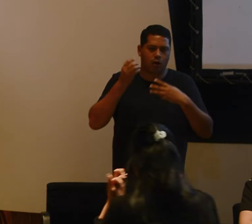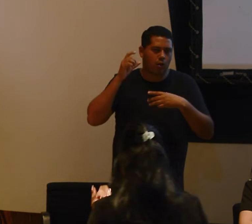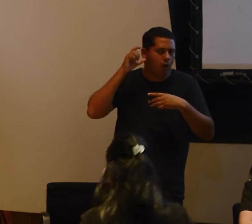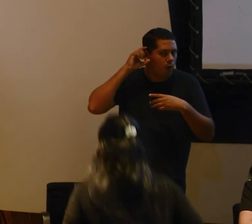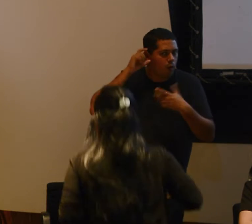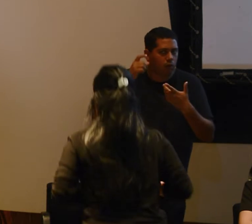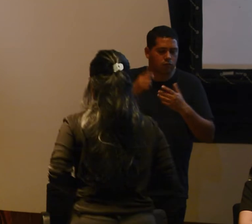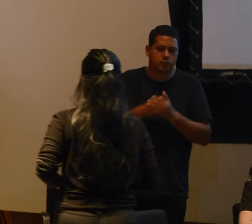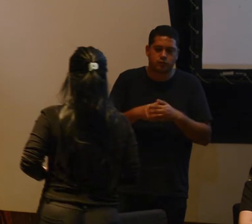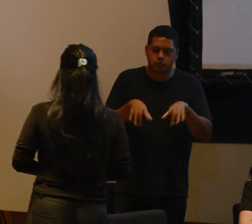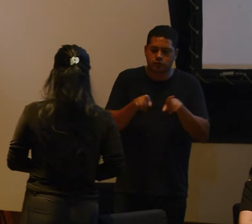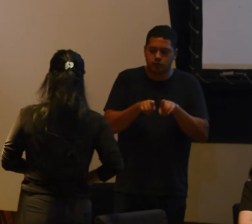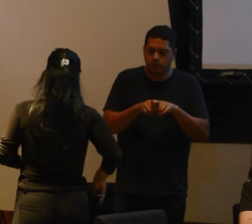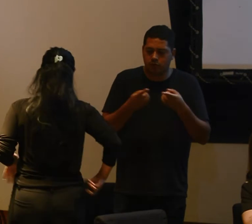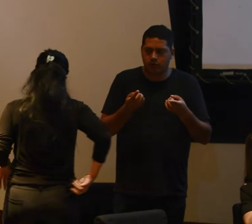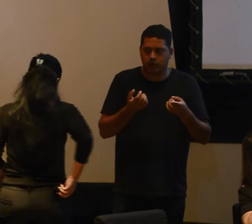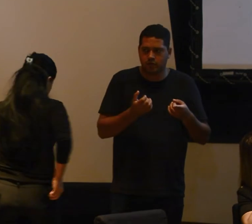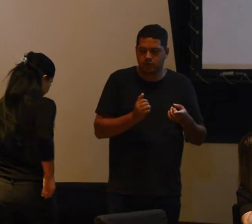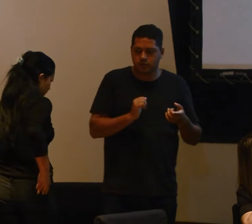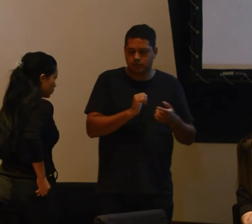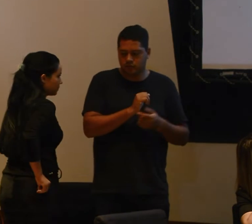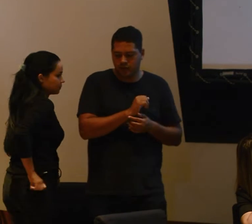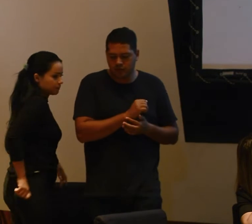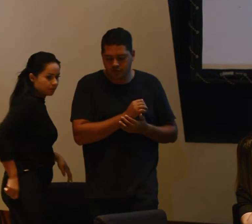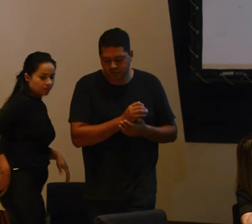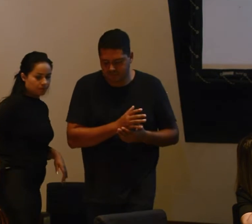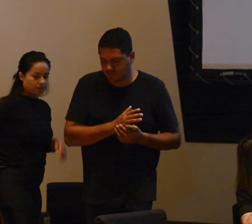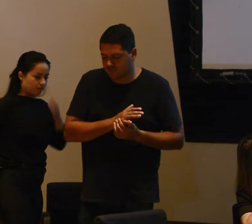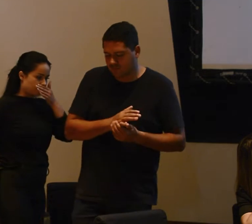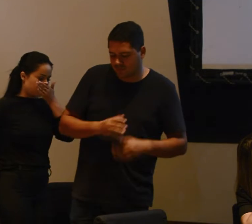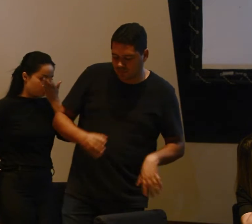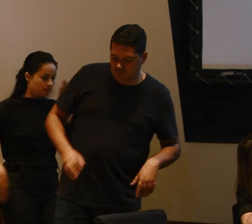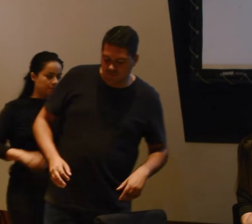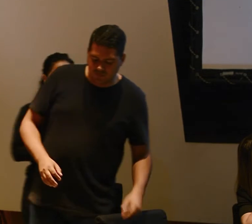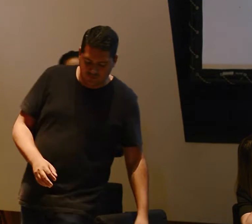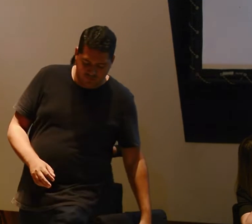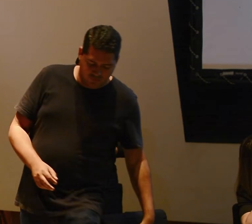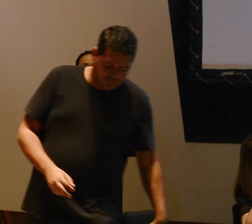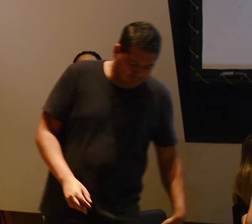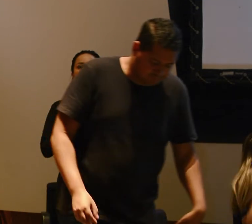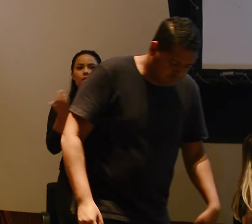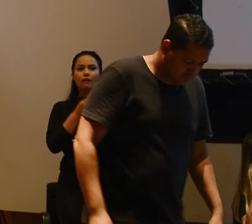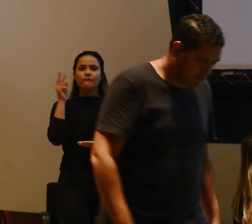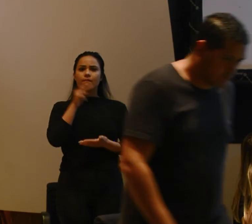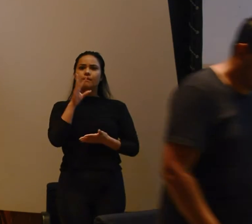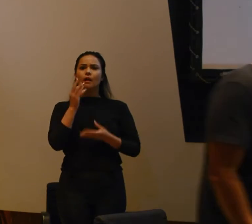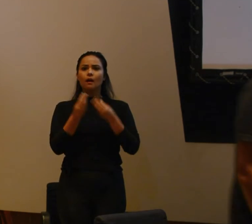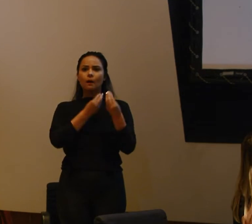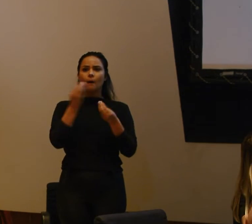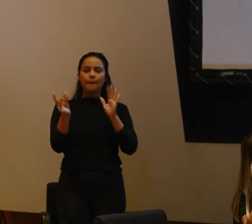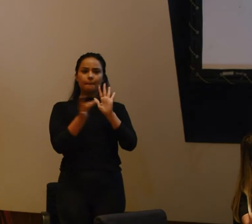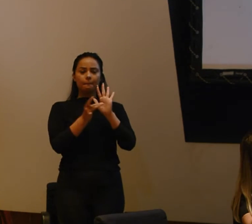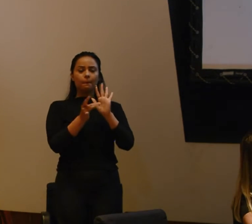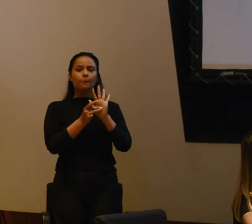né? E também a questão do PAD ou do BERA, que queremos ver como que está a integridade aí do nervo auditivo,